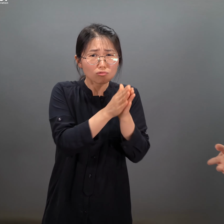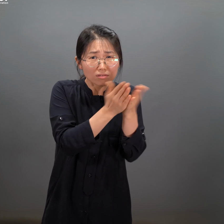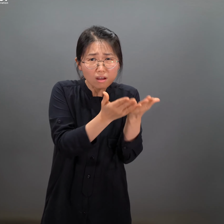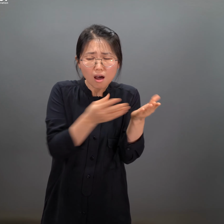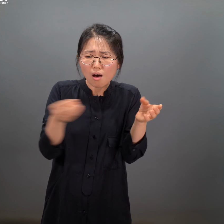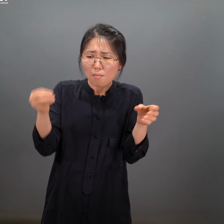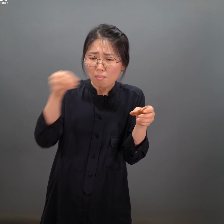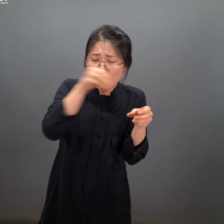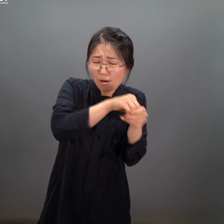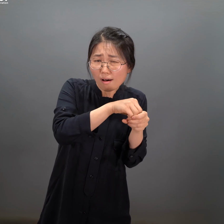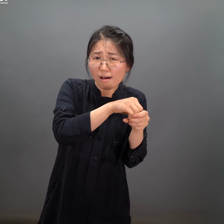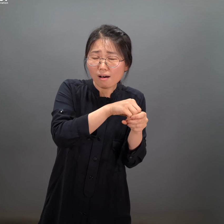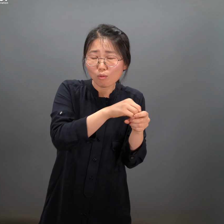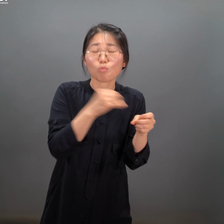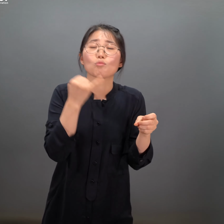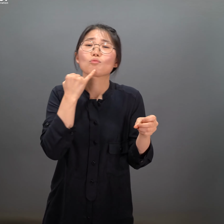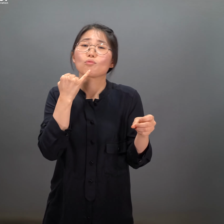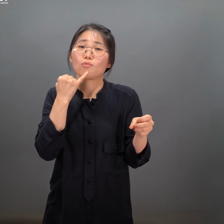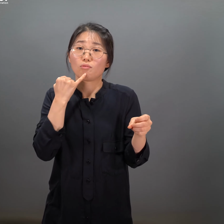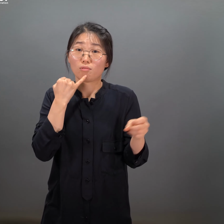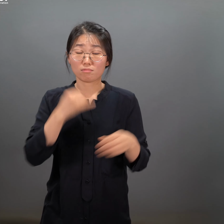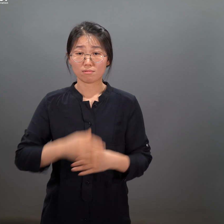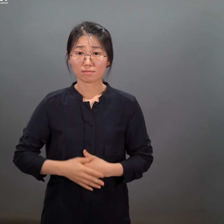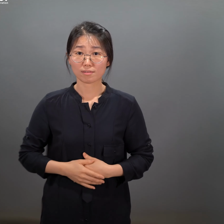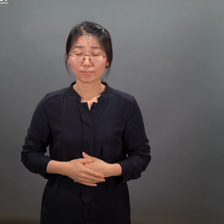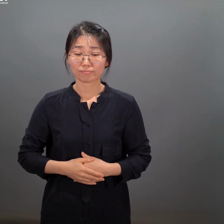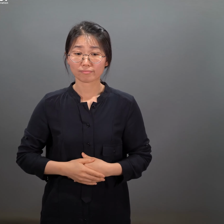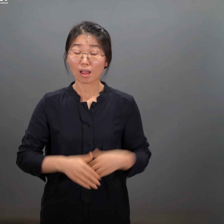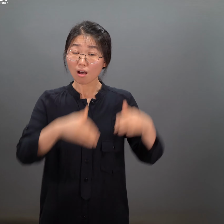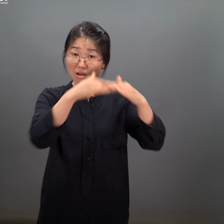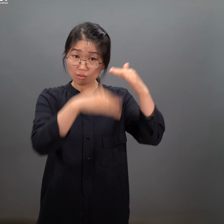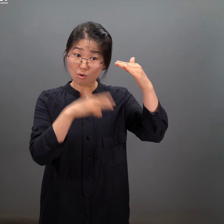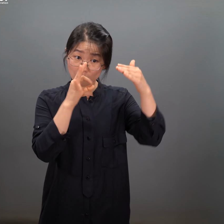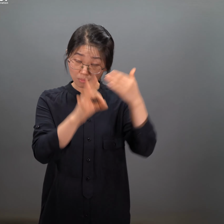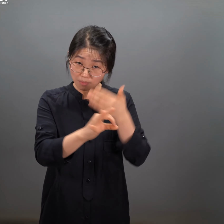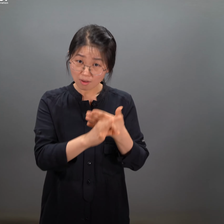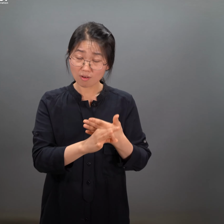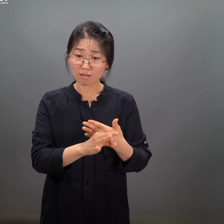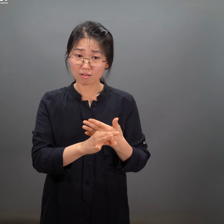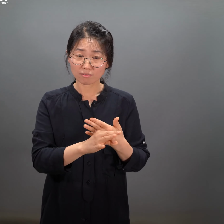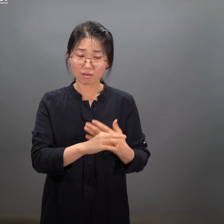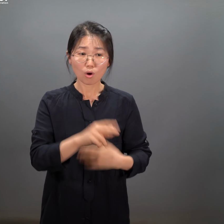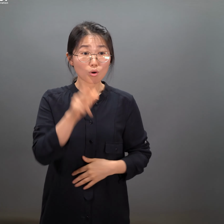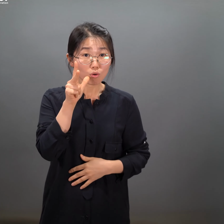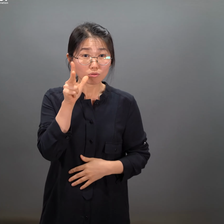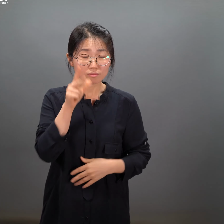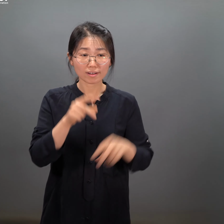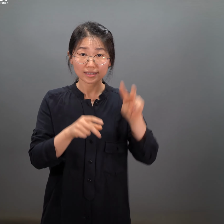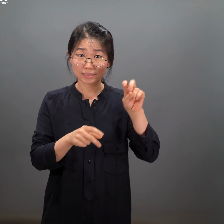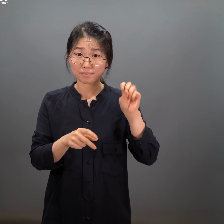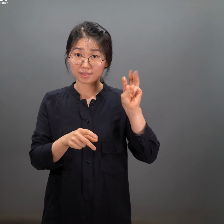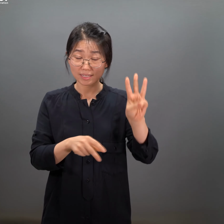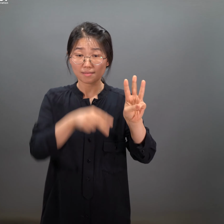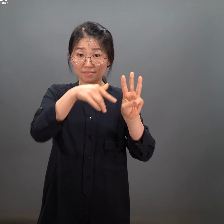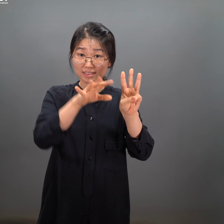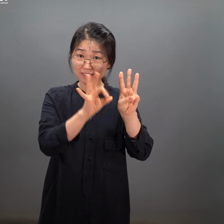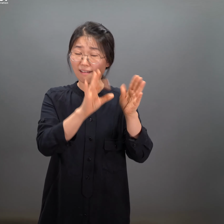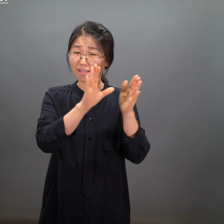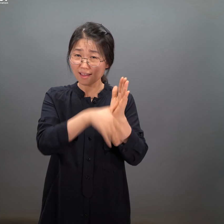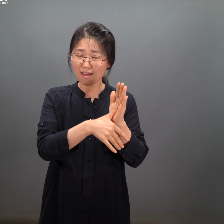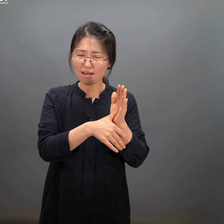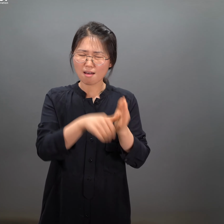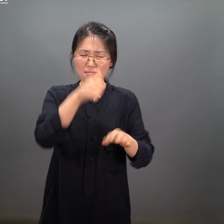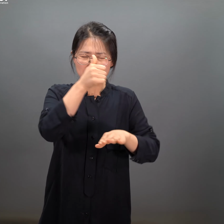들어가도 전혀 문제가 없습니다. 내용을 볼까요? 여호수아가 23장부터 해서 마지막 고별 연설을 하고